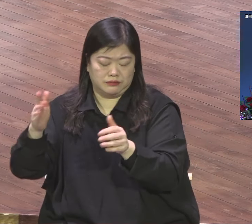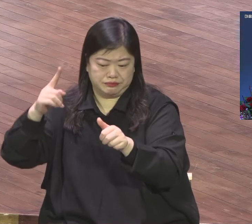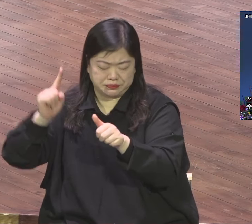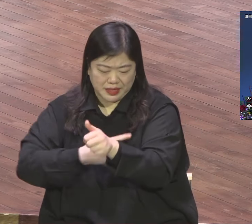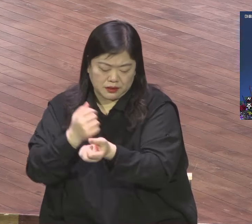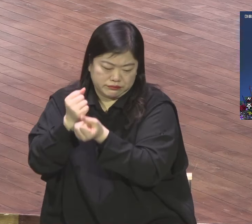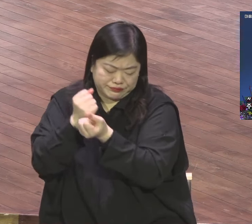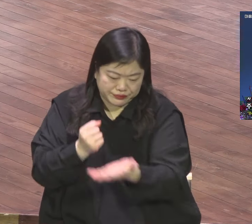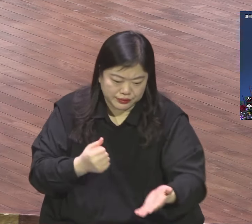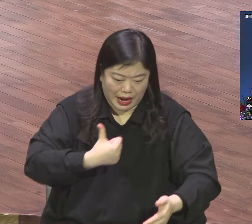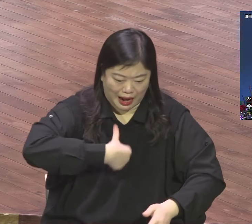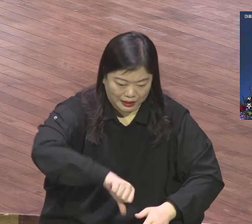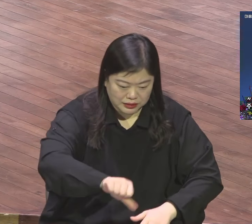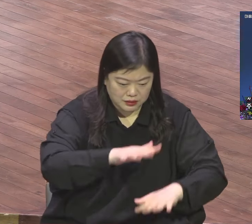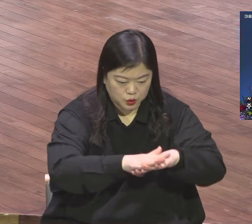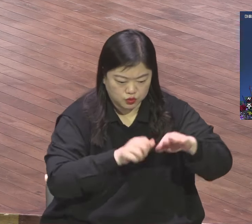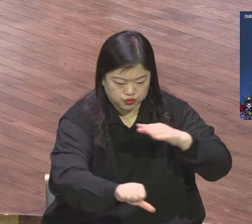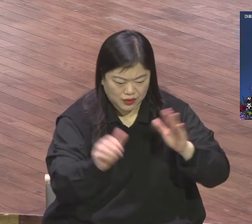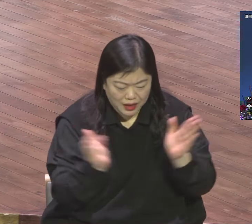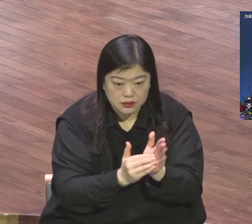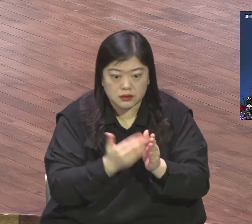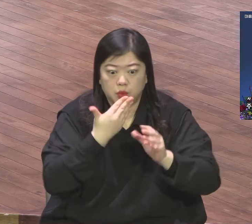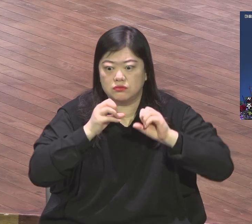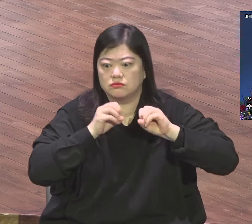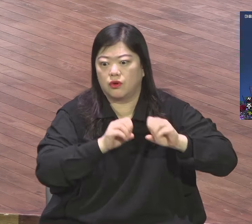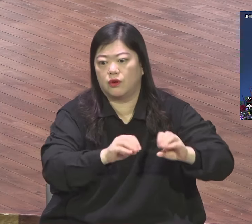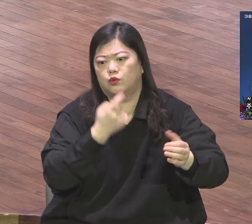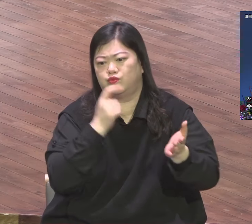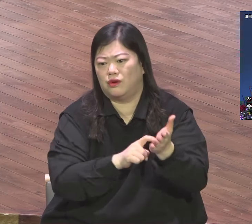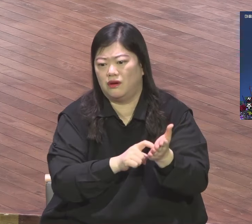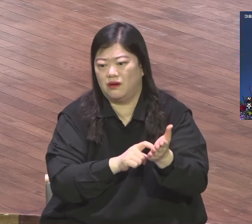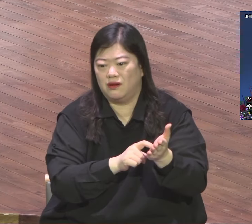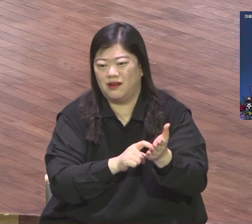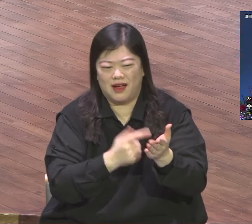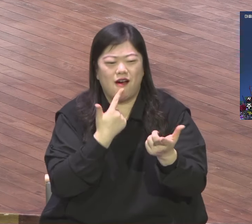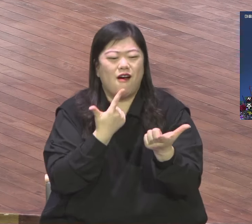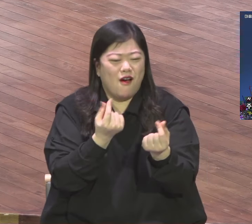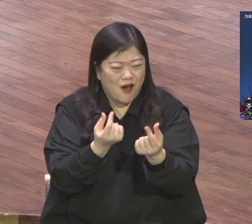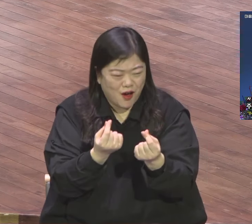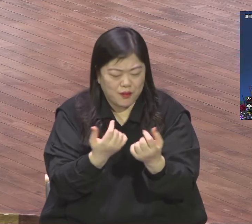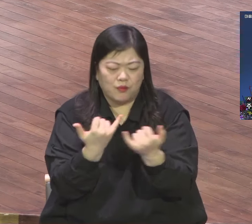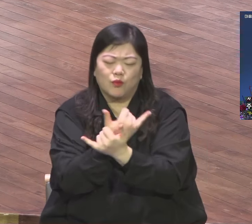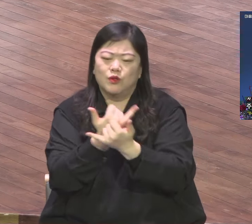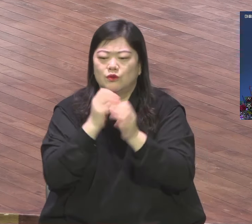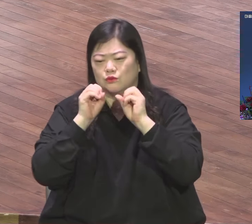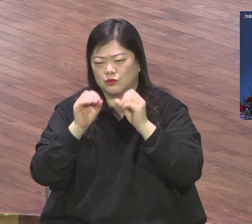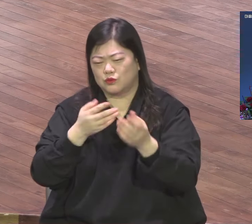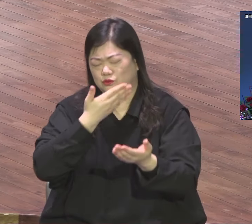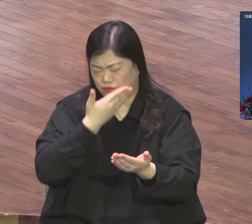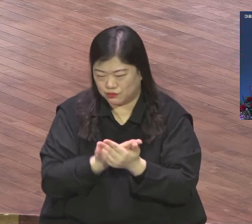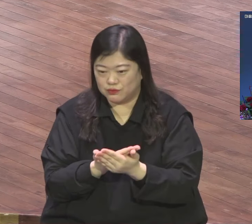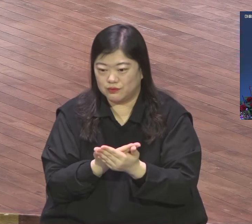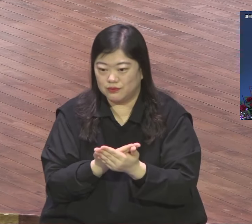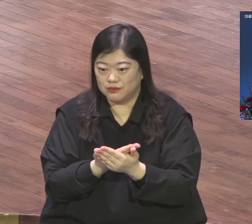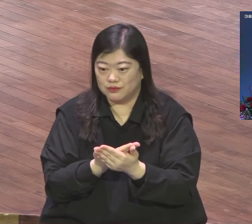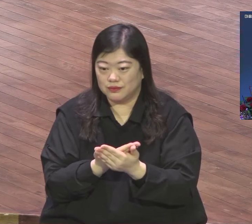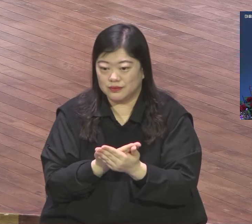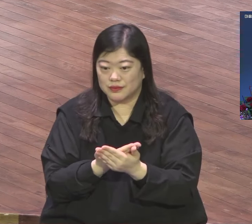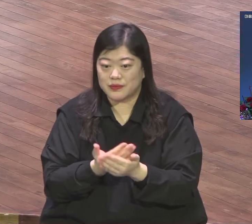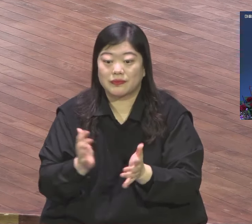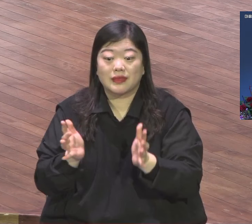주 예수를 믿어라. 그리하면 너와 너 집이 구원을 얻으리라. 정말 예수를